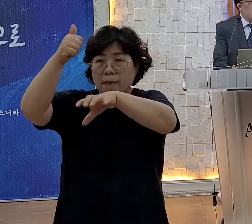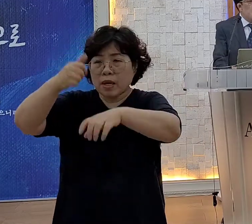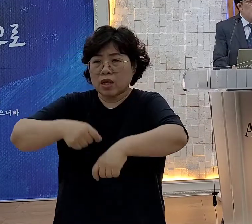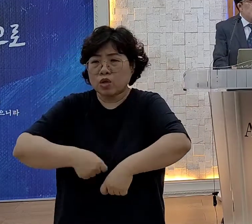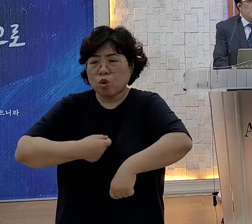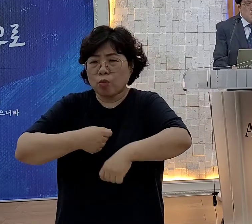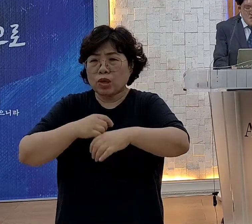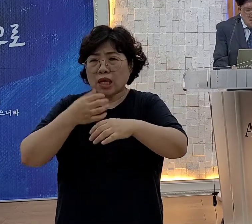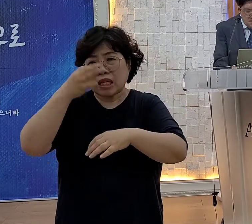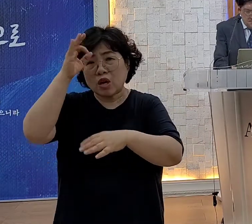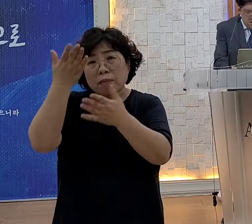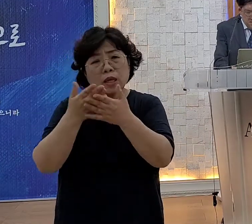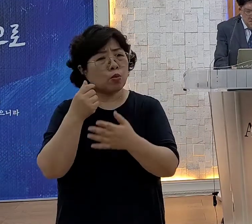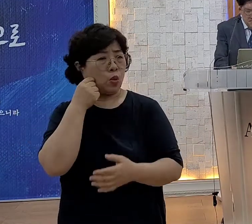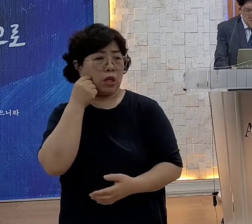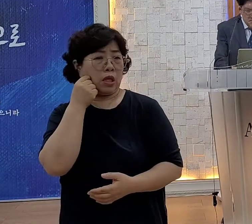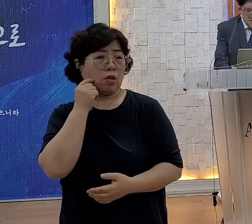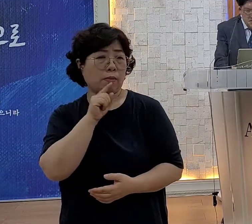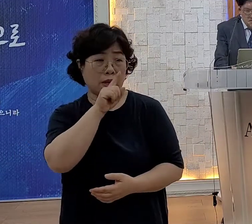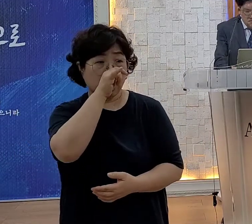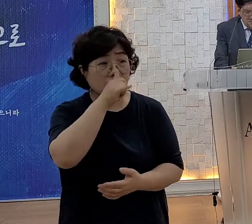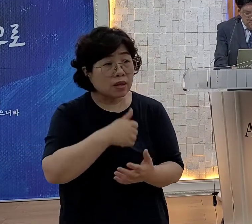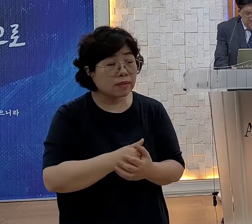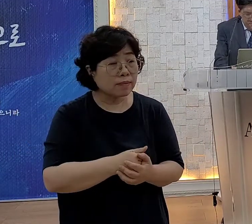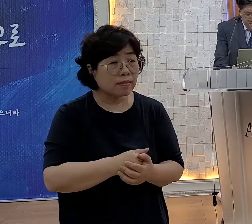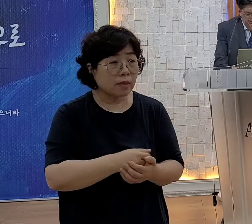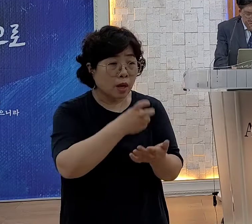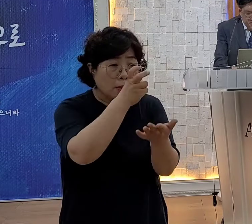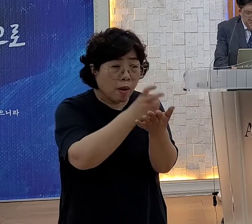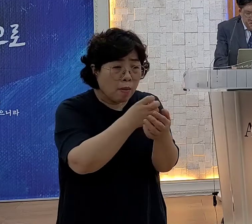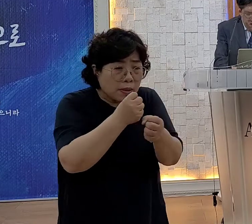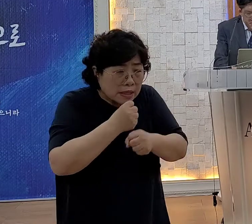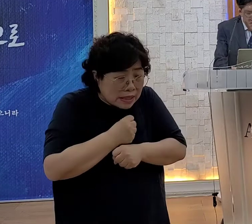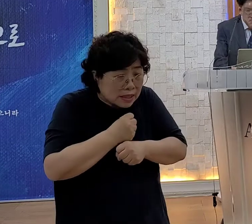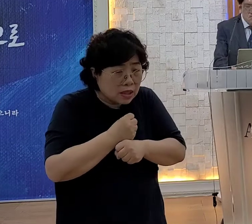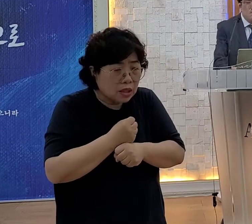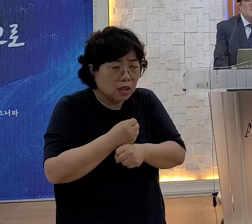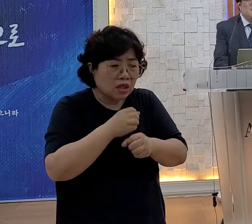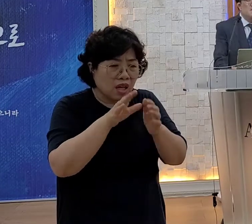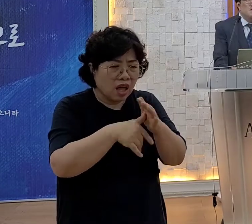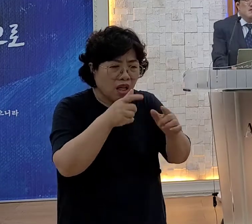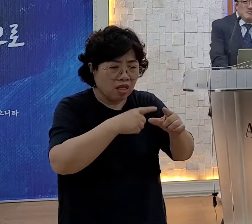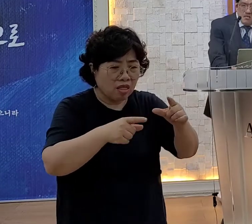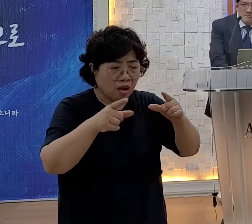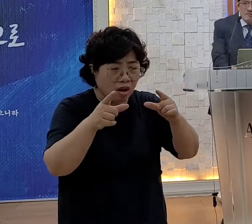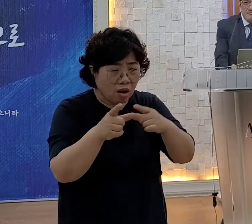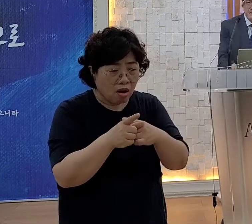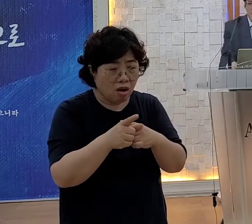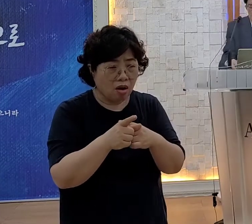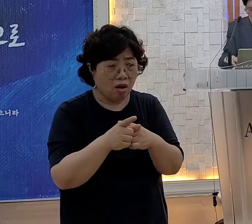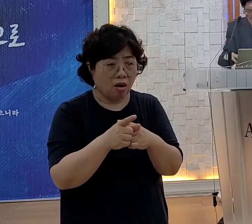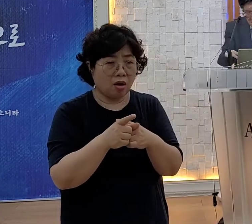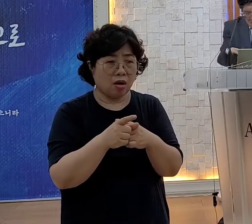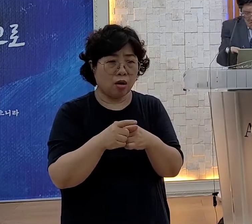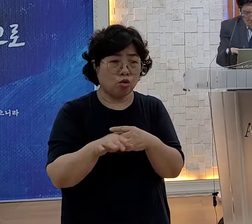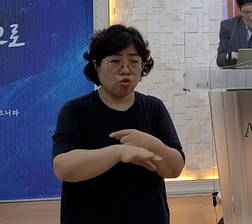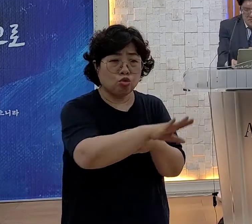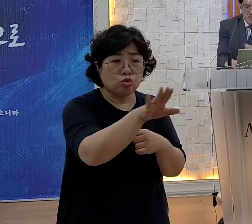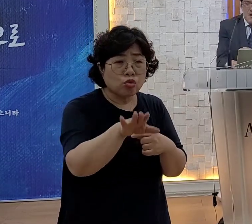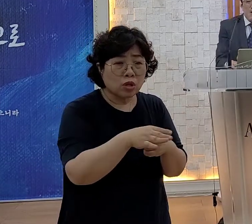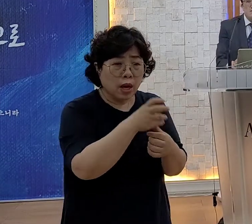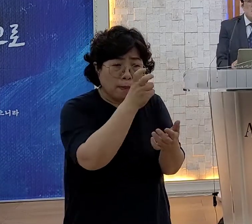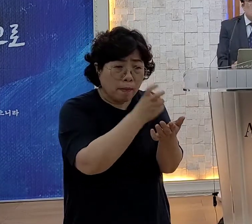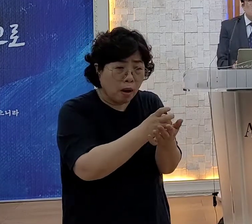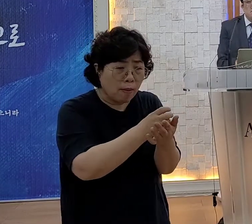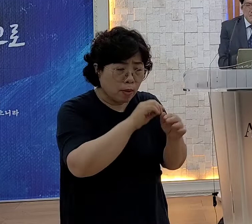없다. 이렇게 말씀하고 있습니다. 율법을 지키려고 하면 할수록 어떻다고요? 우리는 그